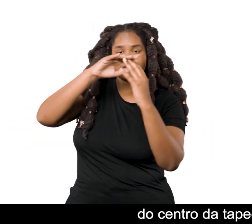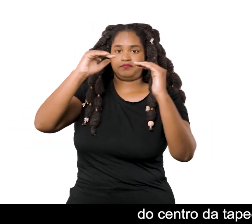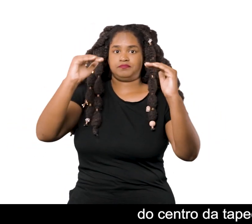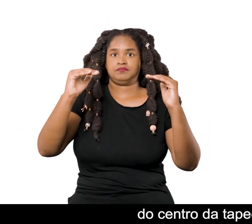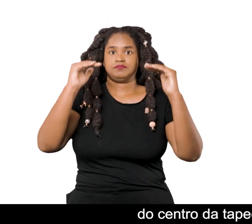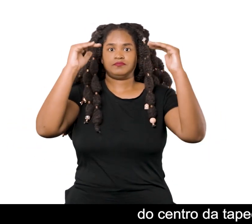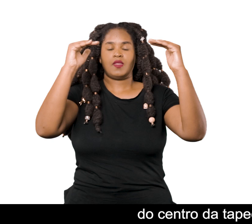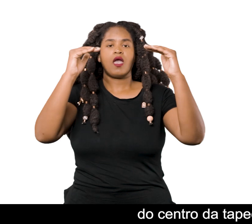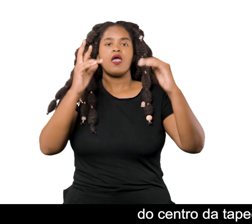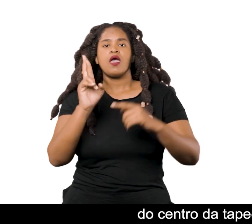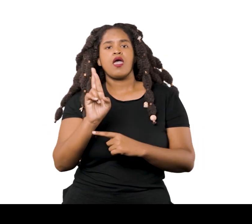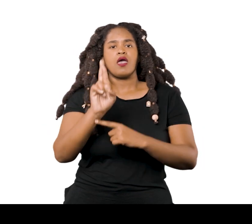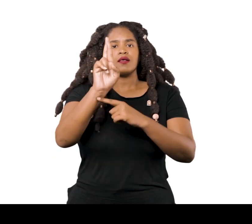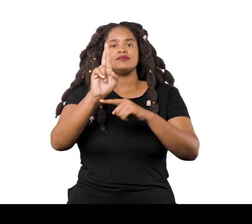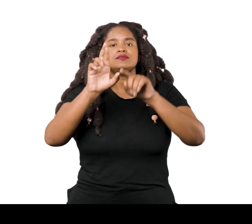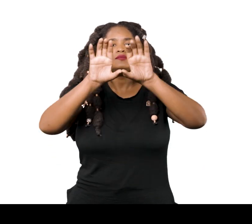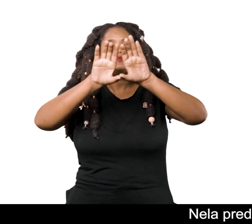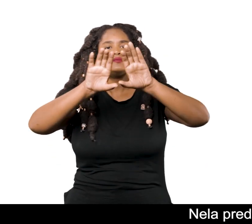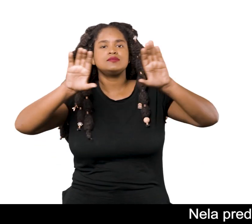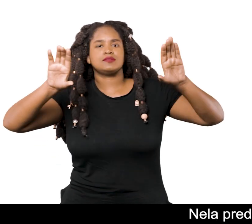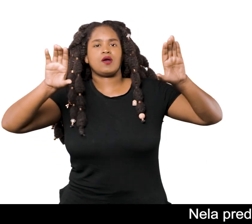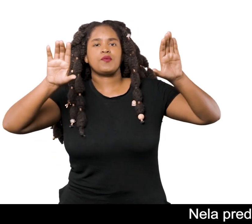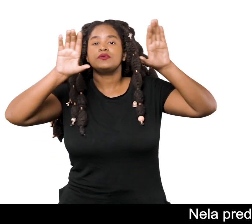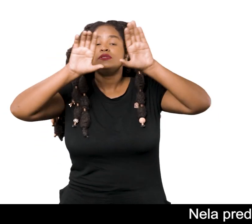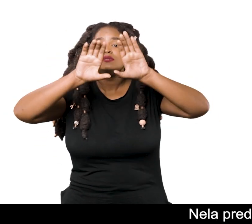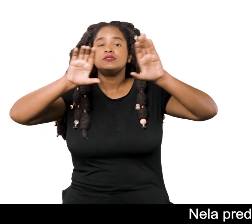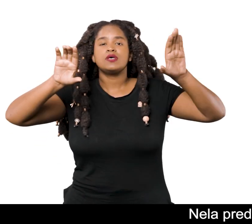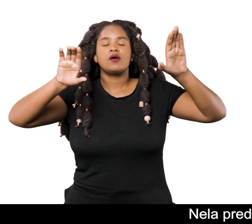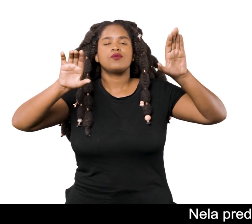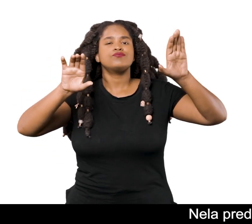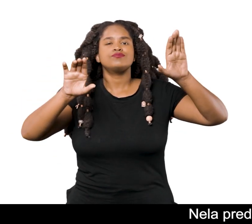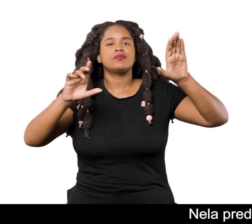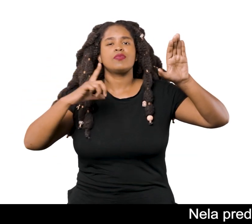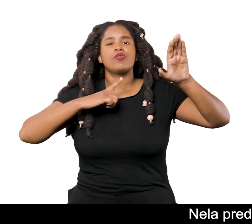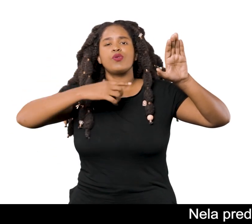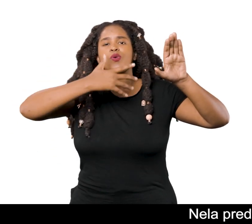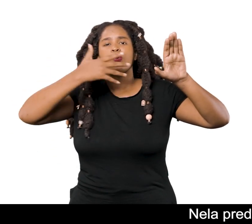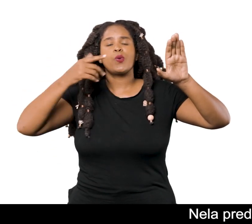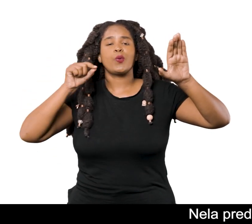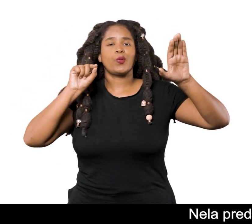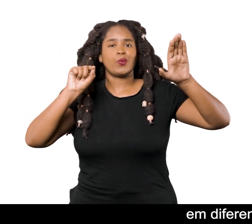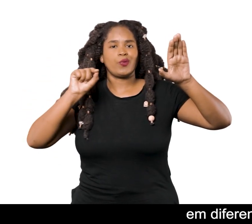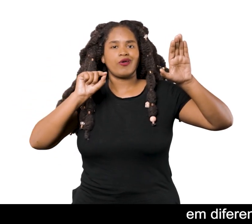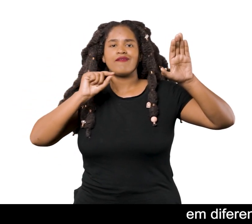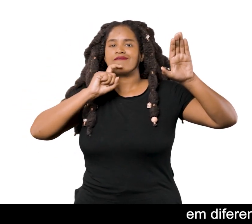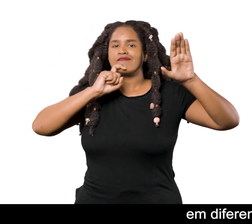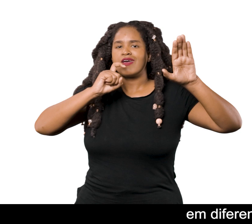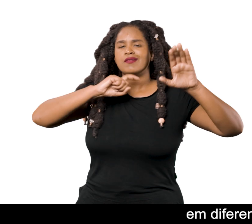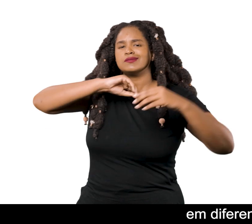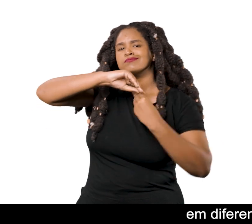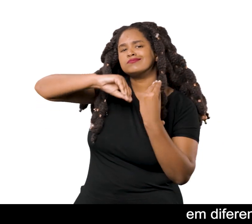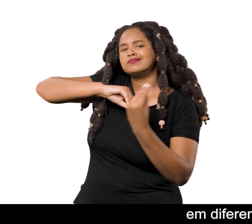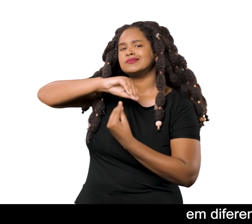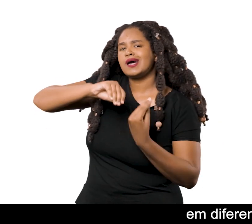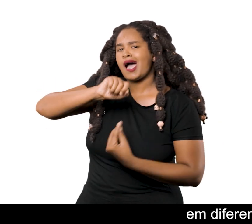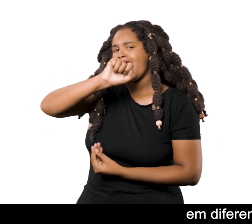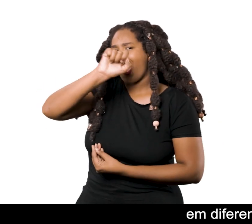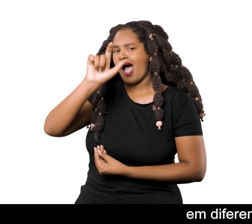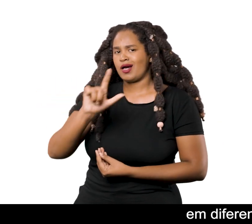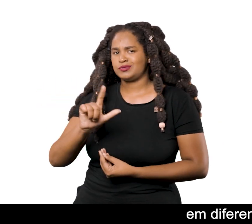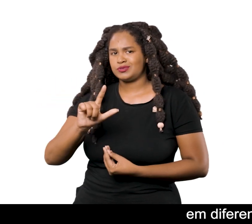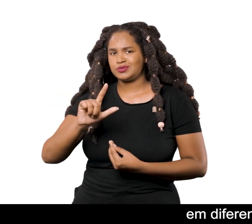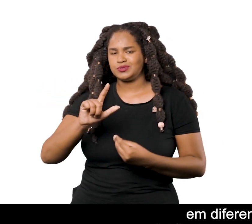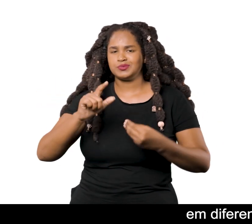cima, representa o céu. Nela, predominam as cores verde e azul, em diferentes tons